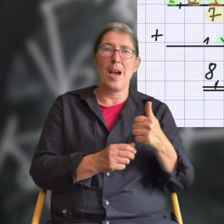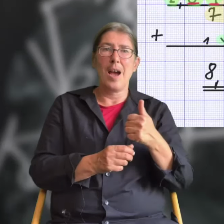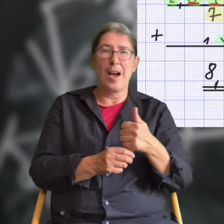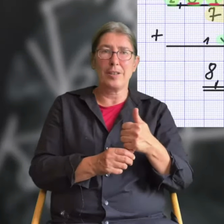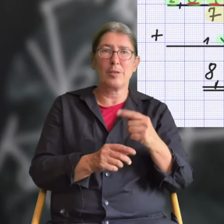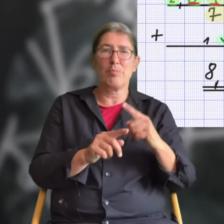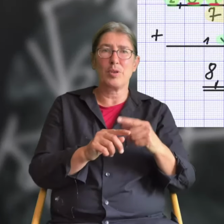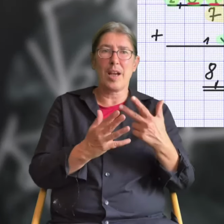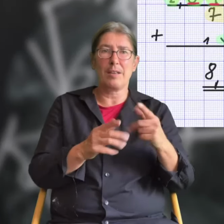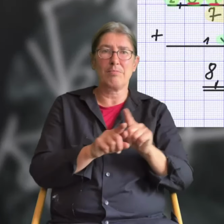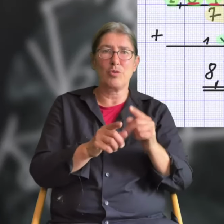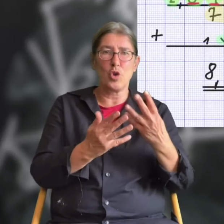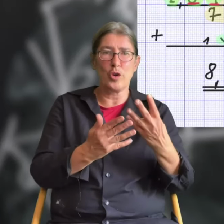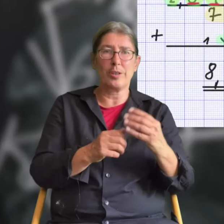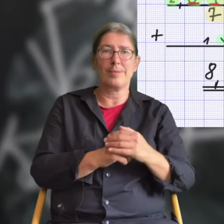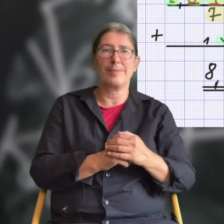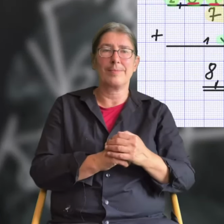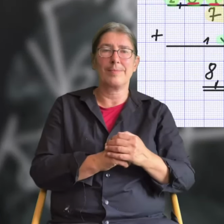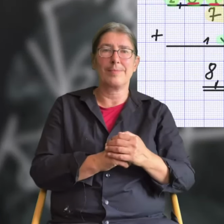1 plus 8 sind 9